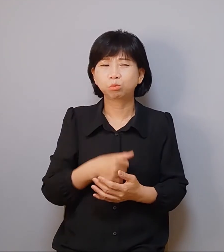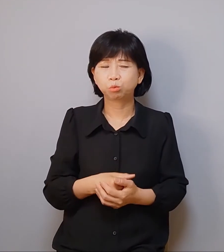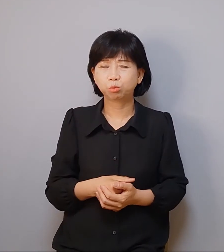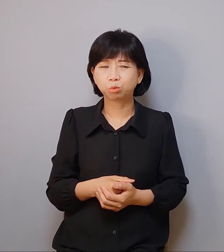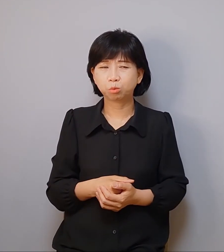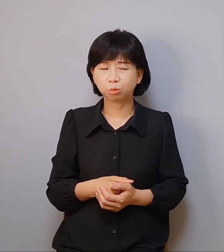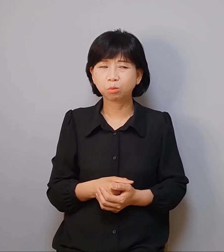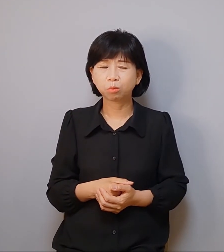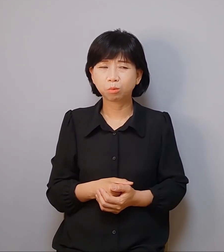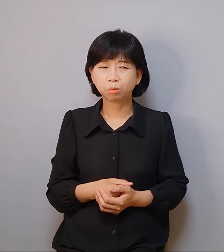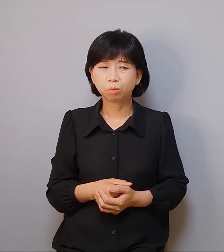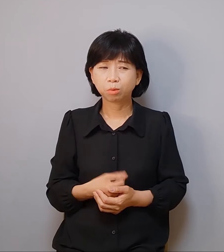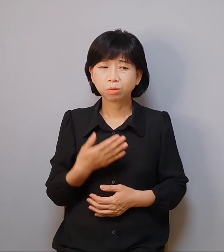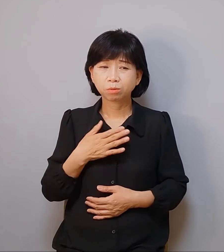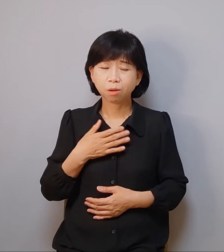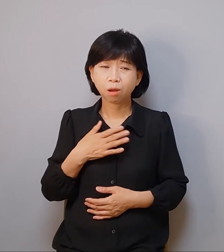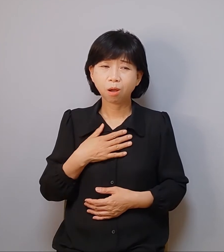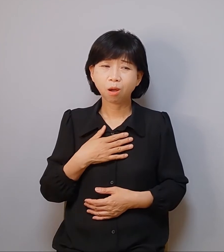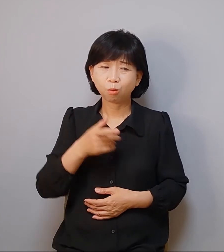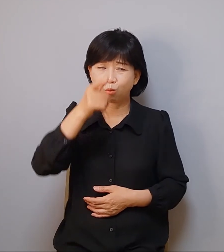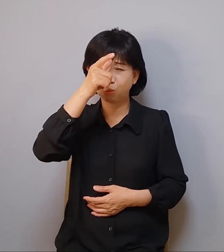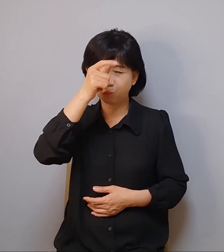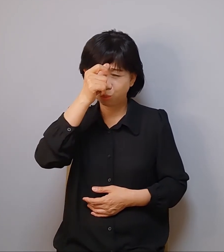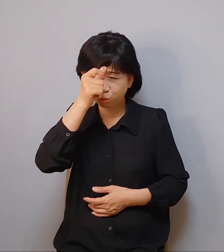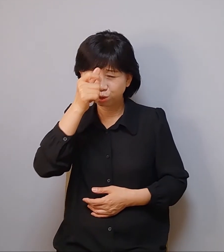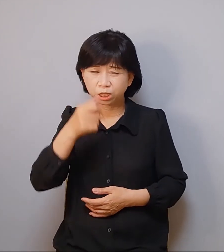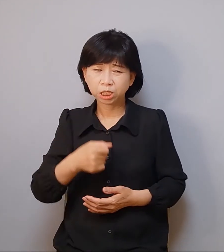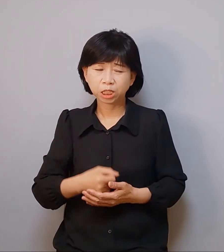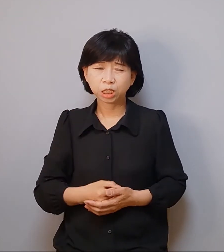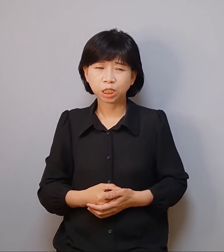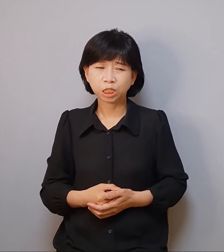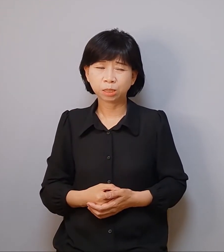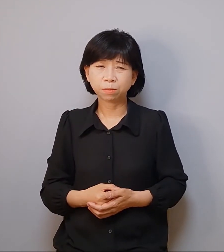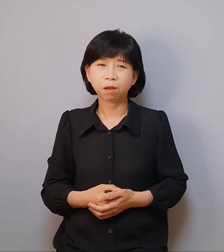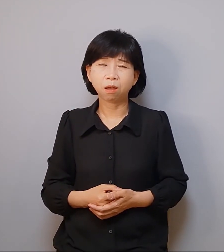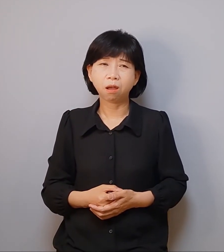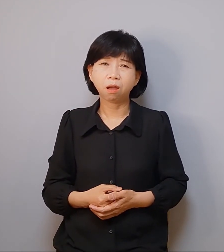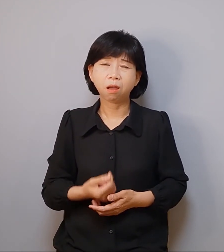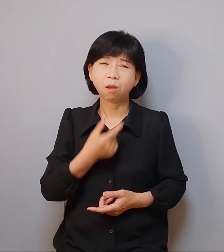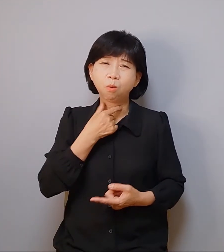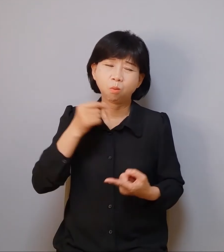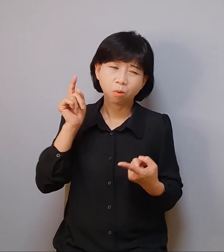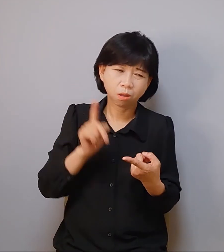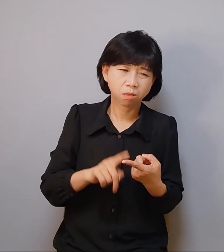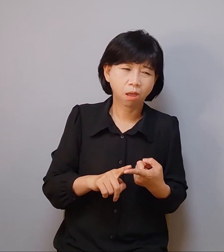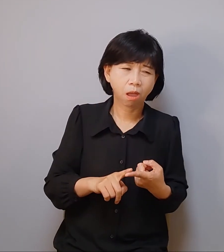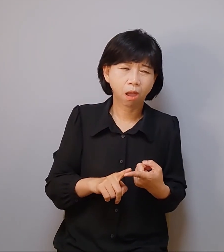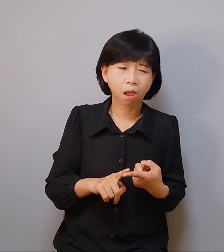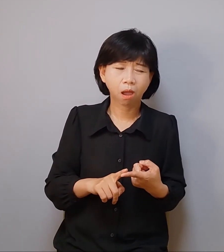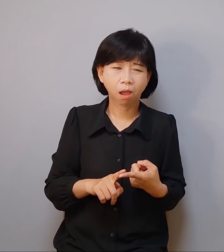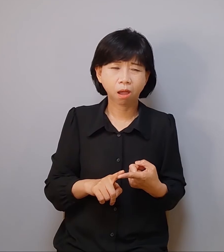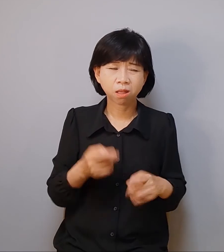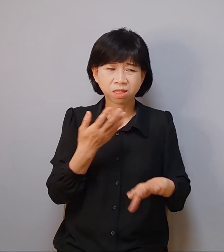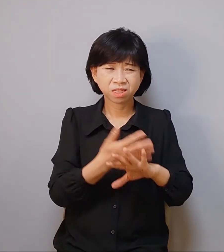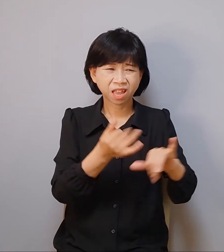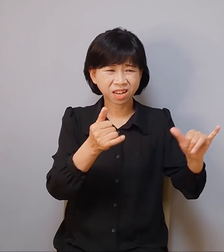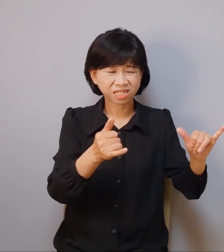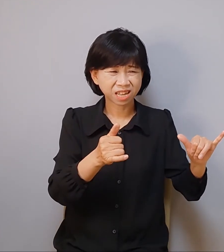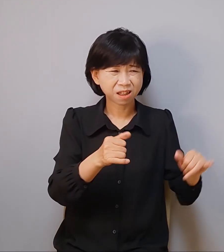거죠. 네. 이 철이 안 든 거예요. 여러분, 이게 시간이 좀 다소